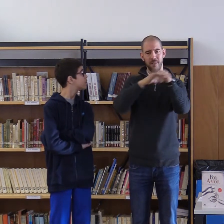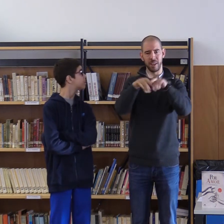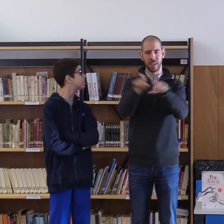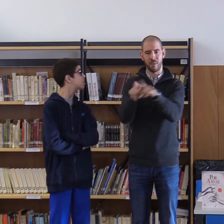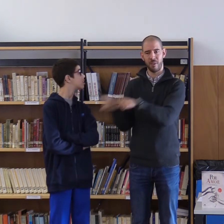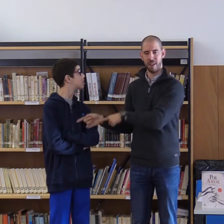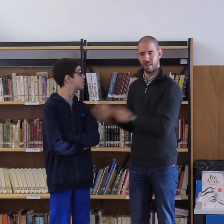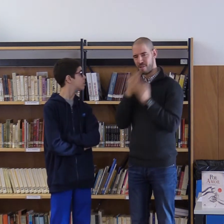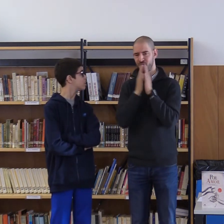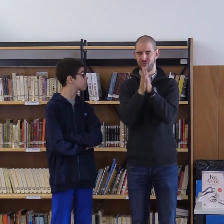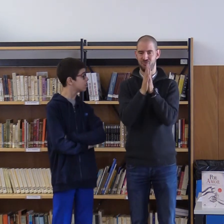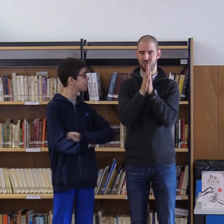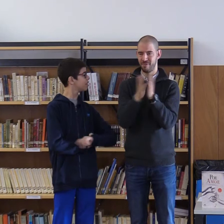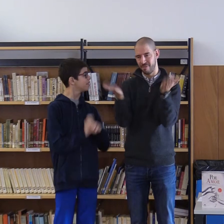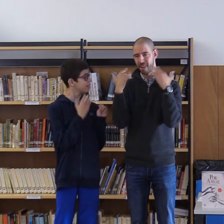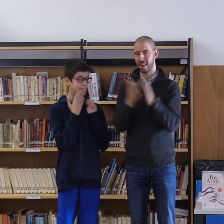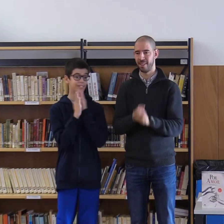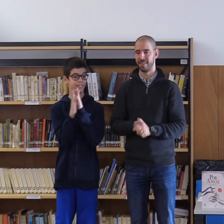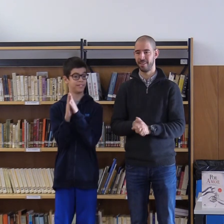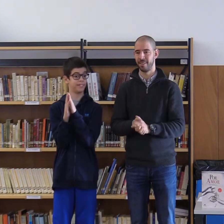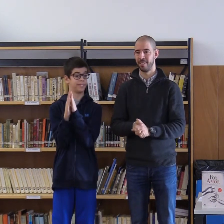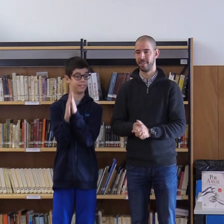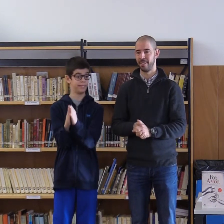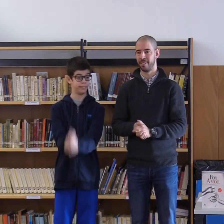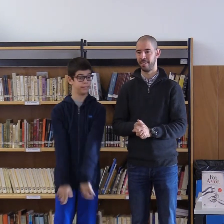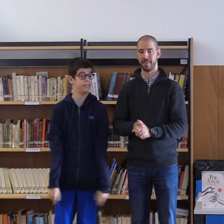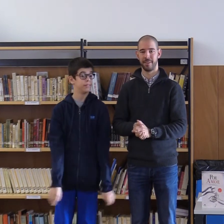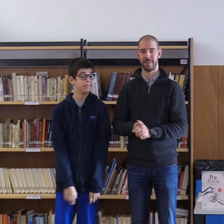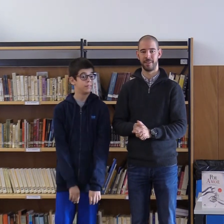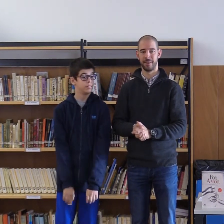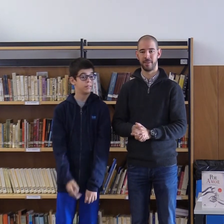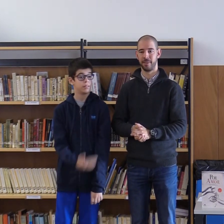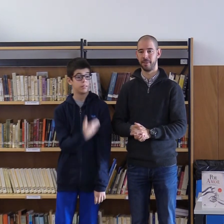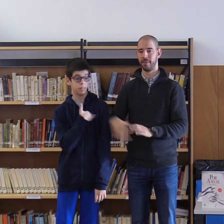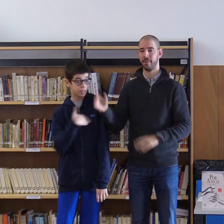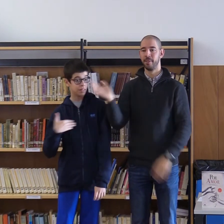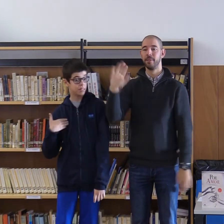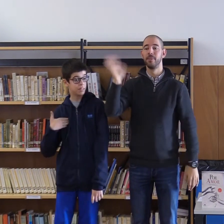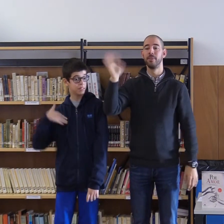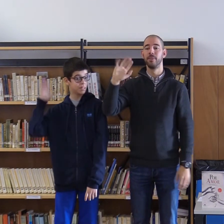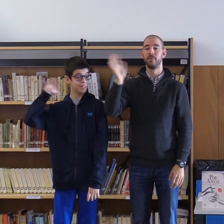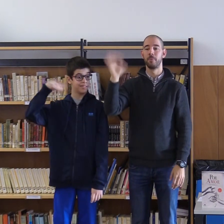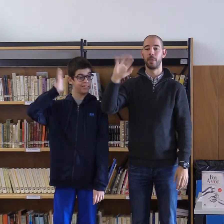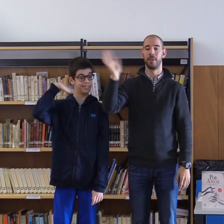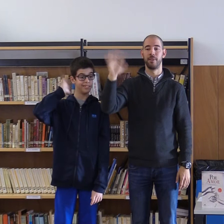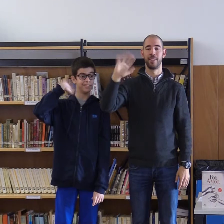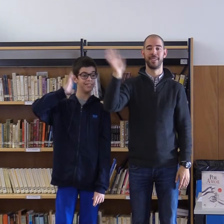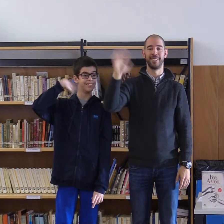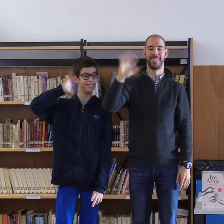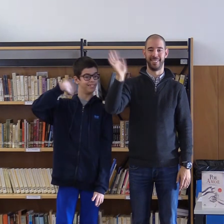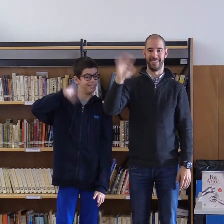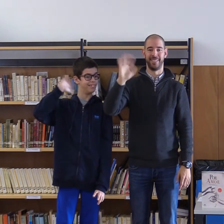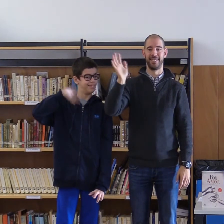Vamos também fazer com o Miguel, por favor. Vamos fazer, vamos lá. O Miguel está a pedir também, por favor. Olá.